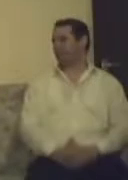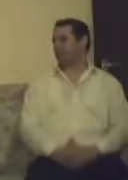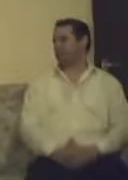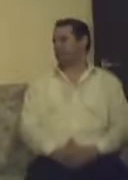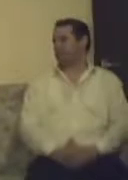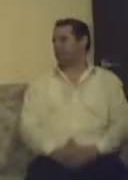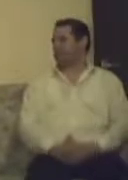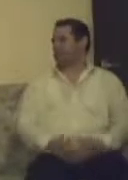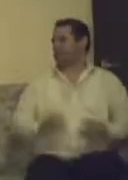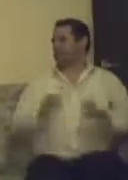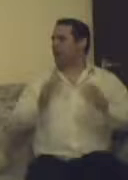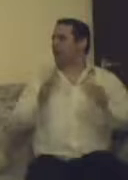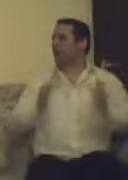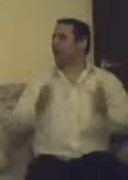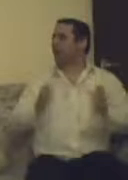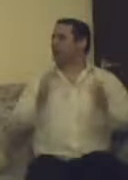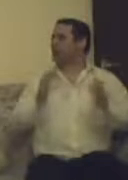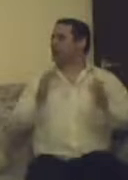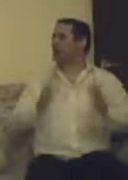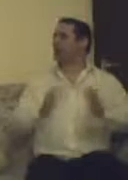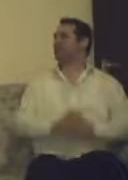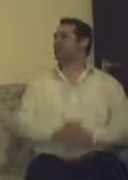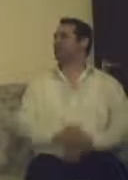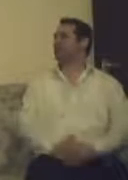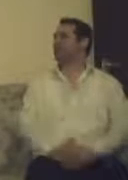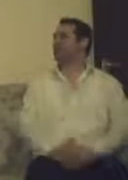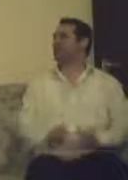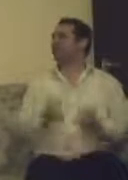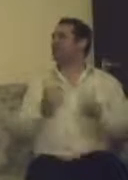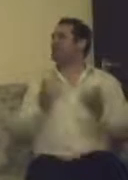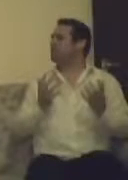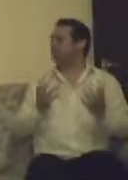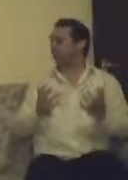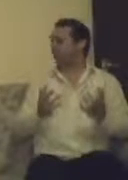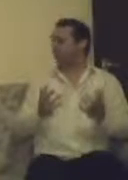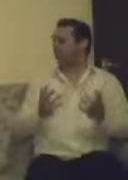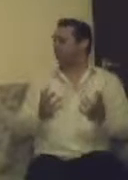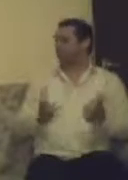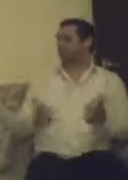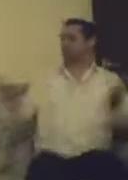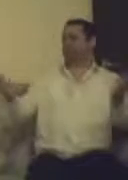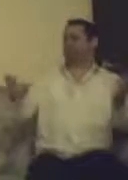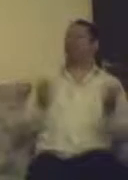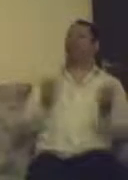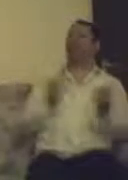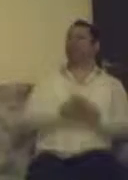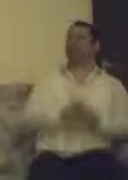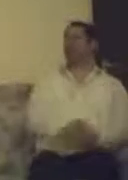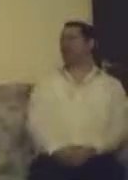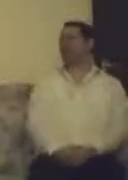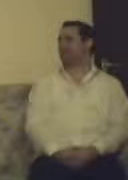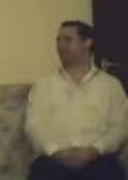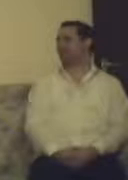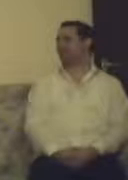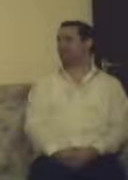fiu, pentru ca oricine crede în el să nu piară și să aibă viața